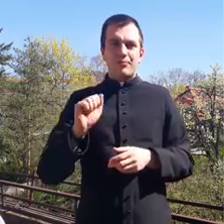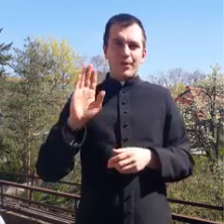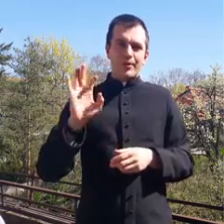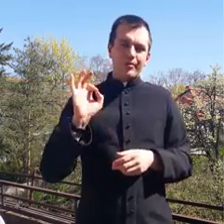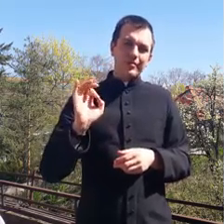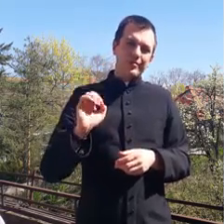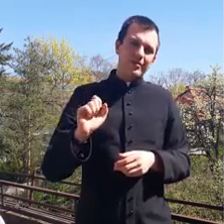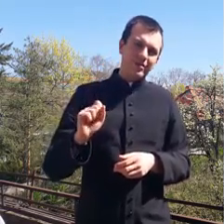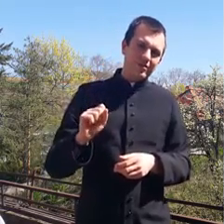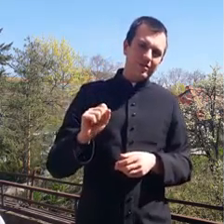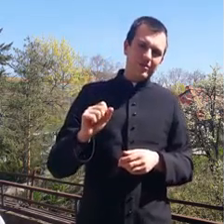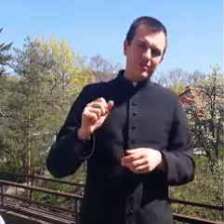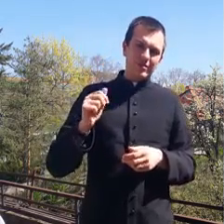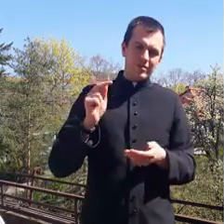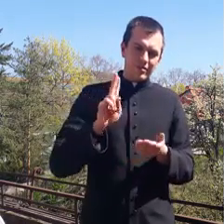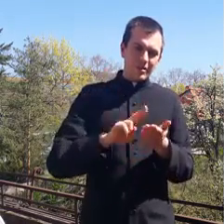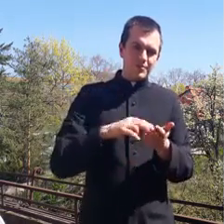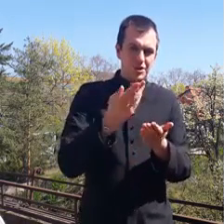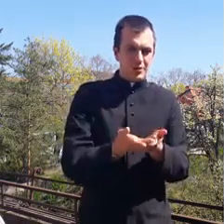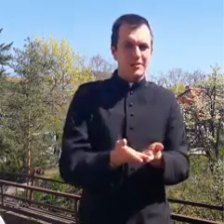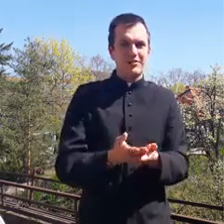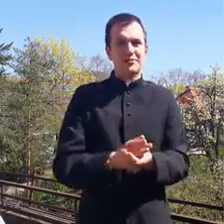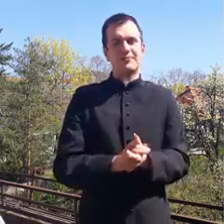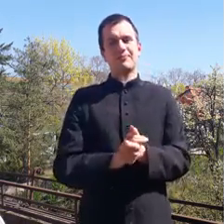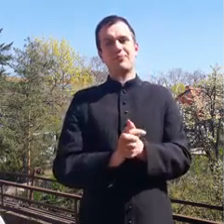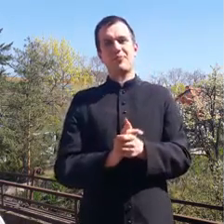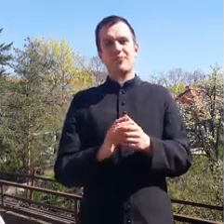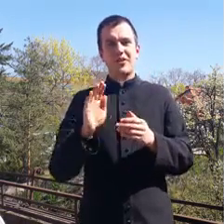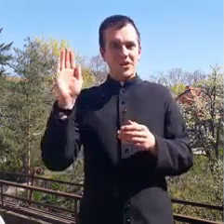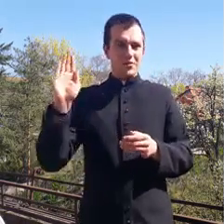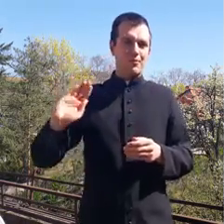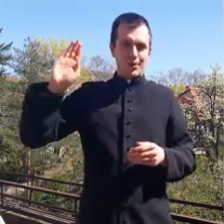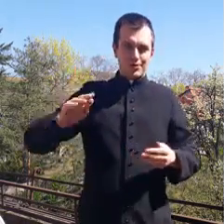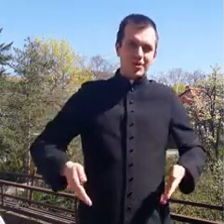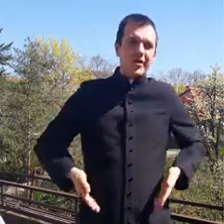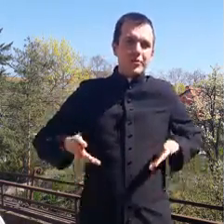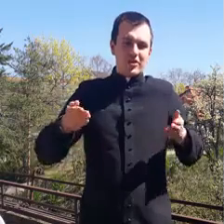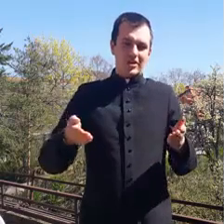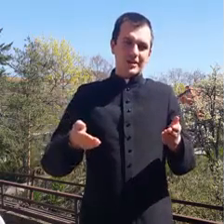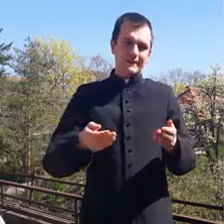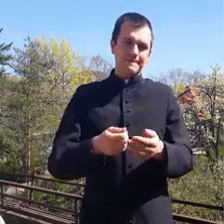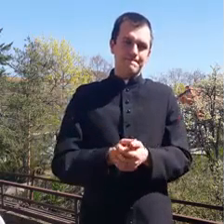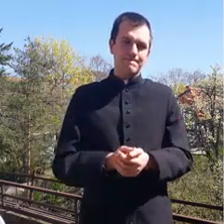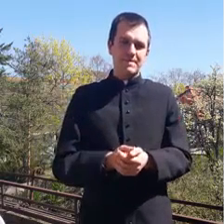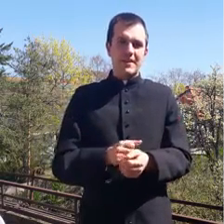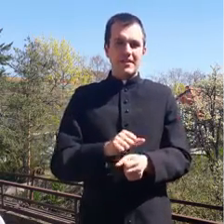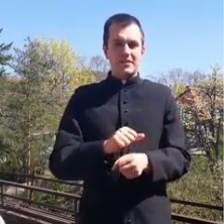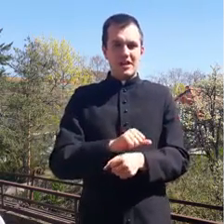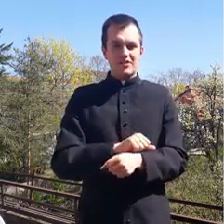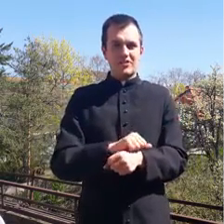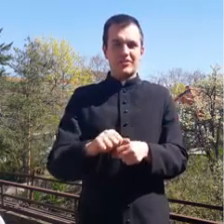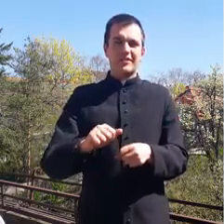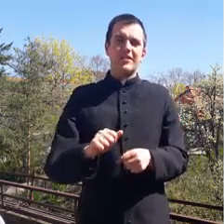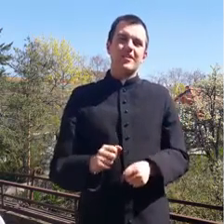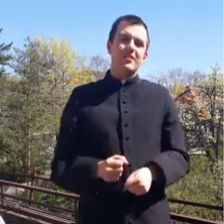bo na przykład boże narodzenie jest